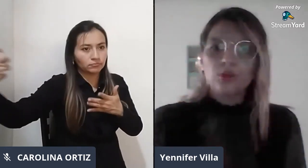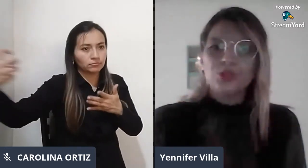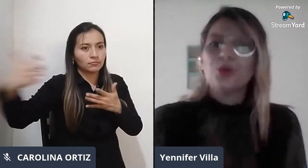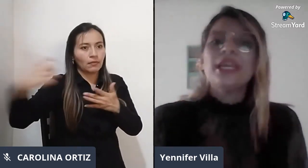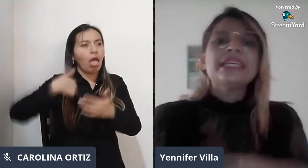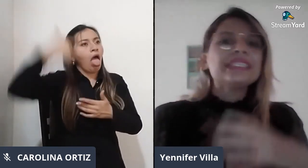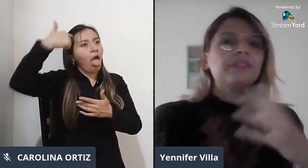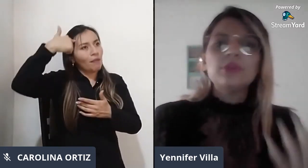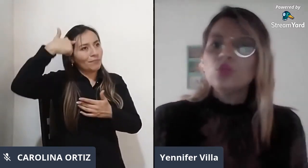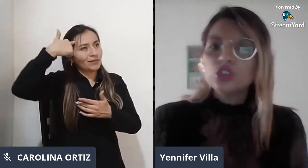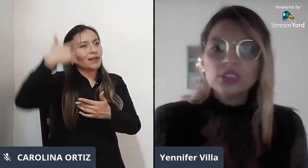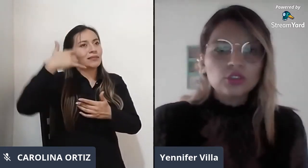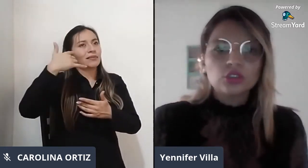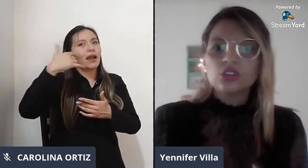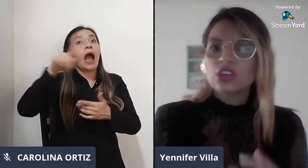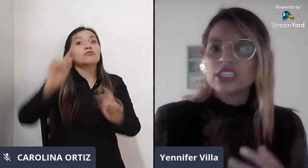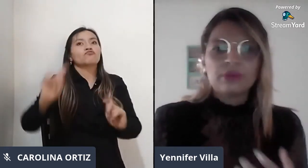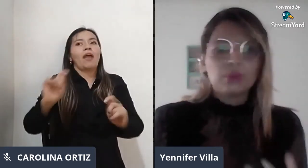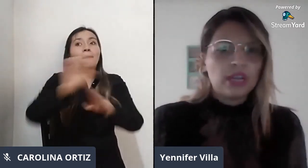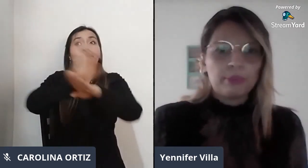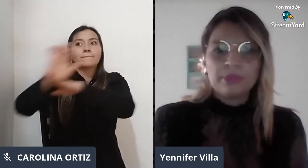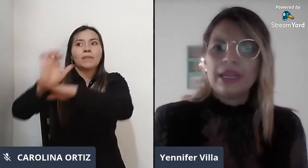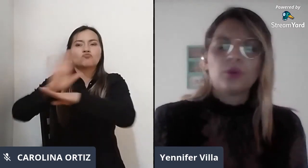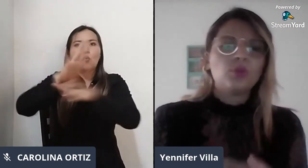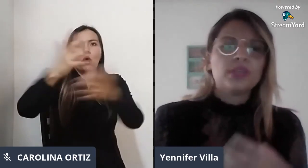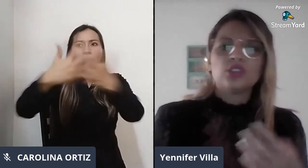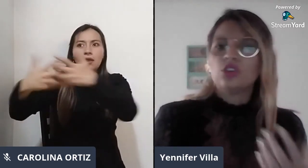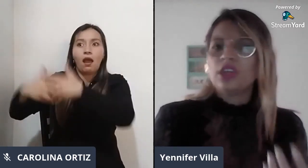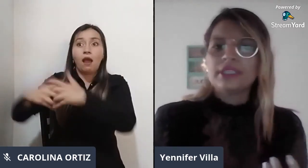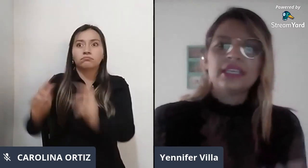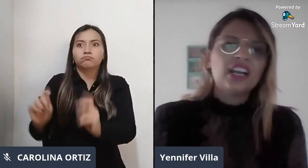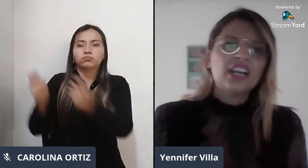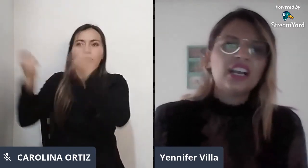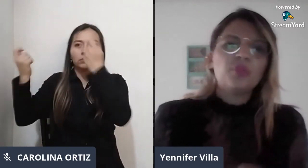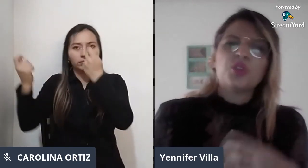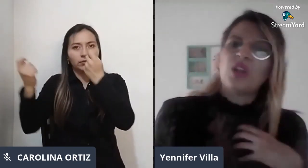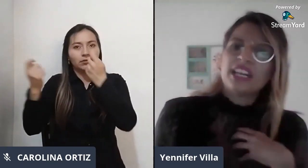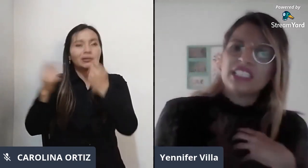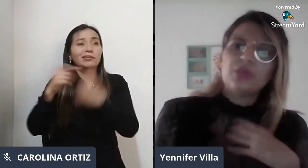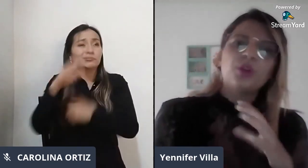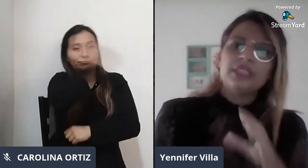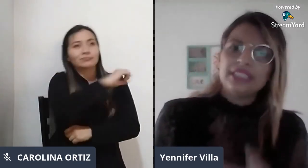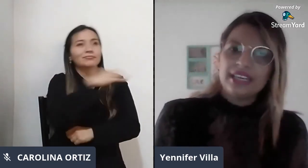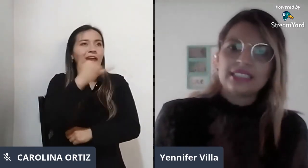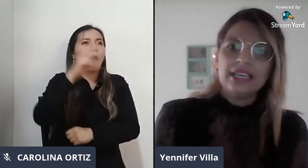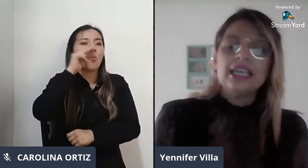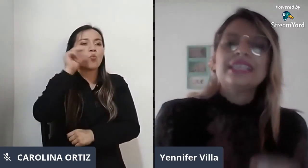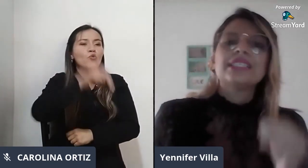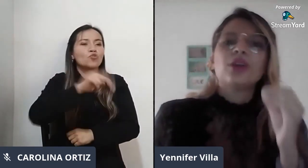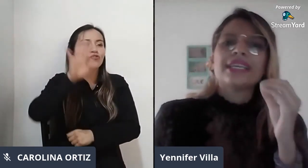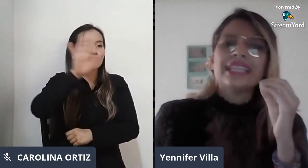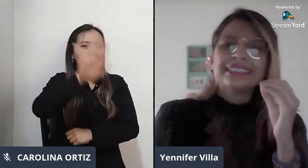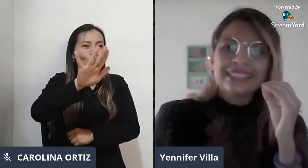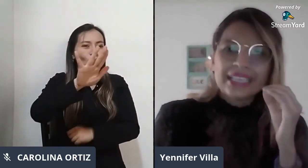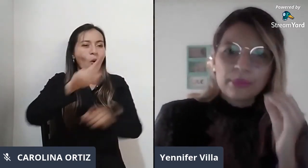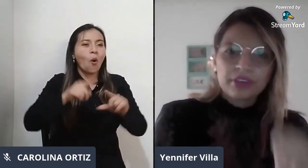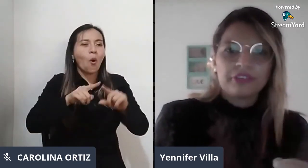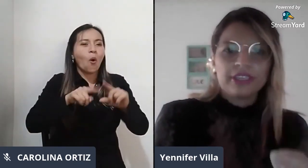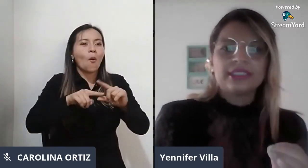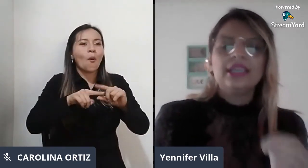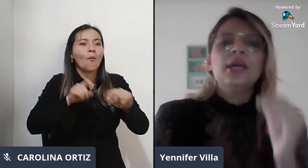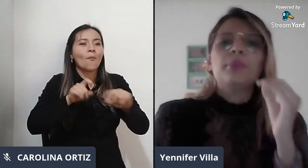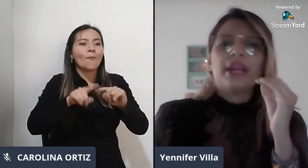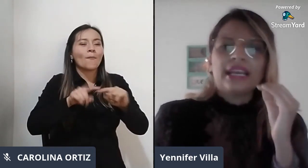con la prima de junio. Si bien muchos de nosotros no recibimos la prima, la preocupación no debe ser que como yo no la recibo no me interesa, sino que es la